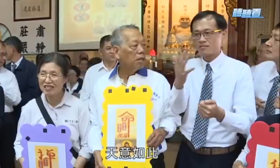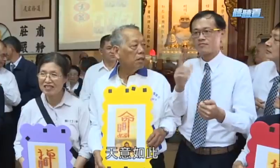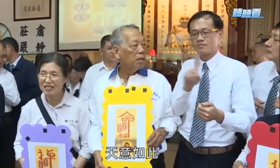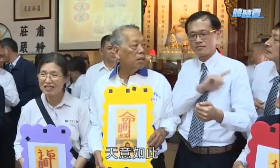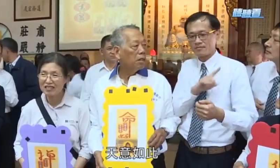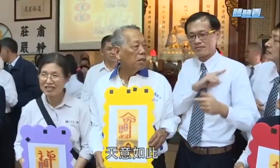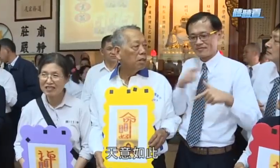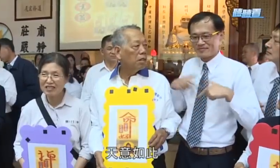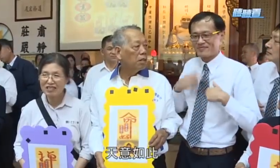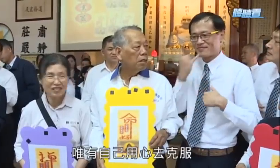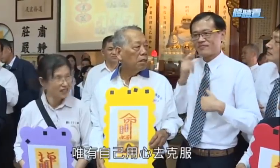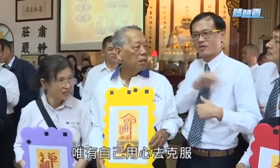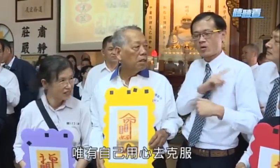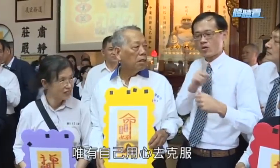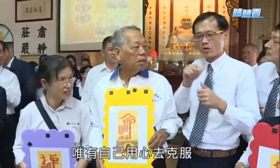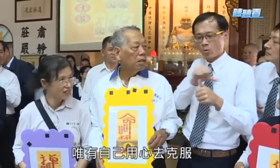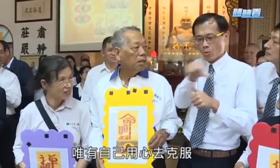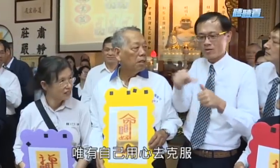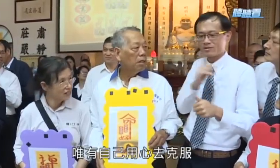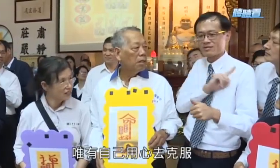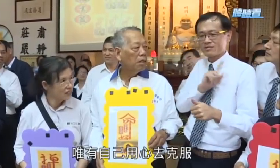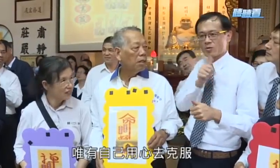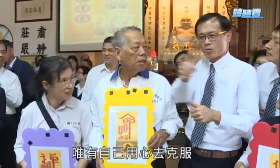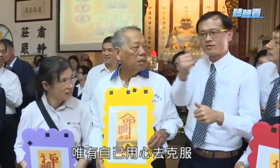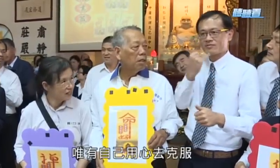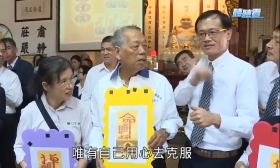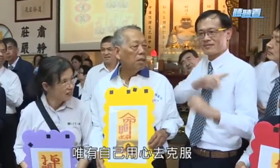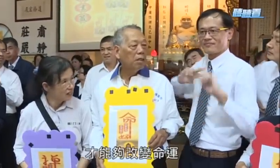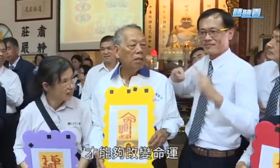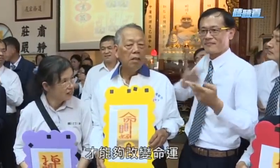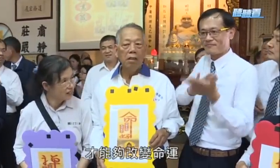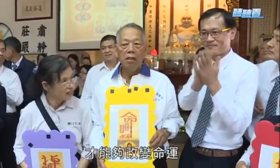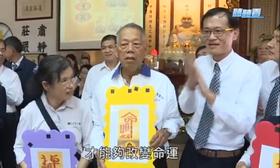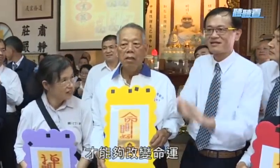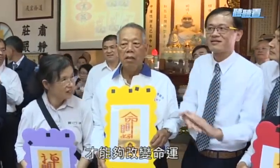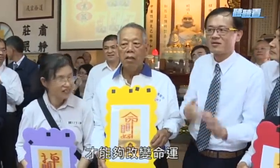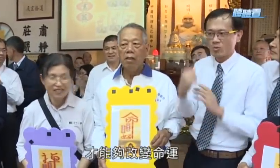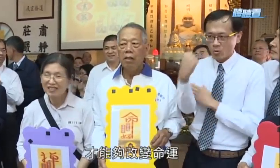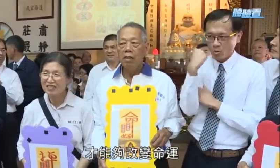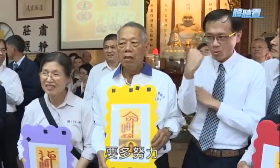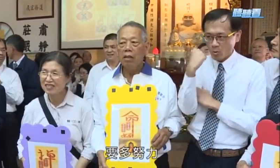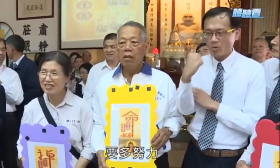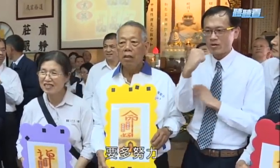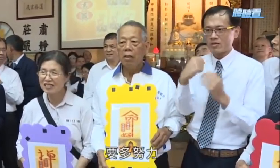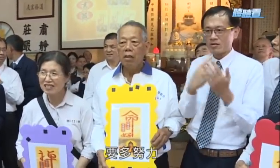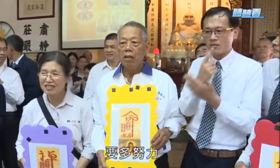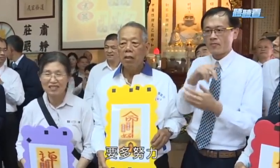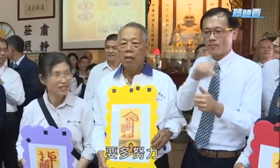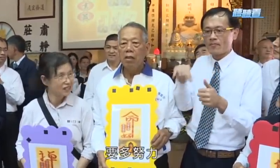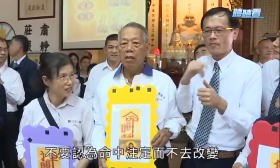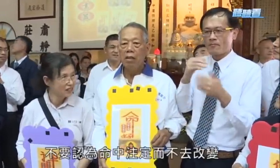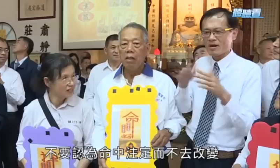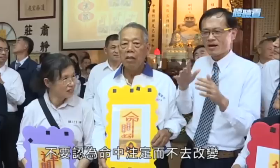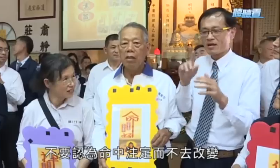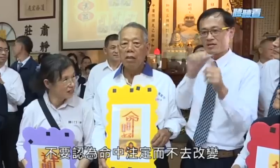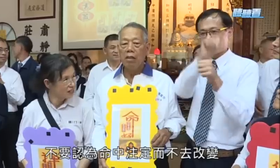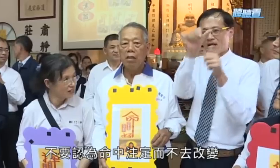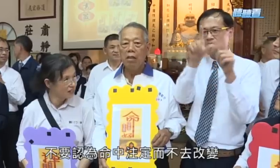此，唯有自己用心去克服，才能够改变命运，要多努力， 不要认为命中注